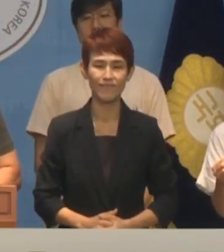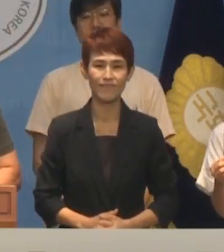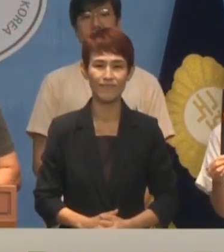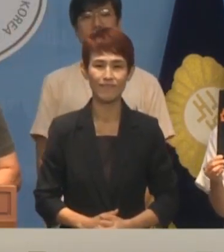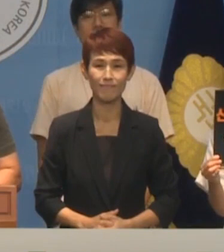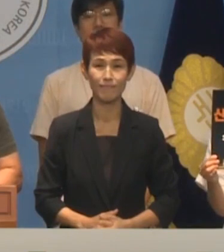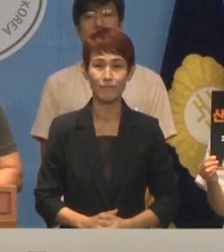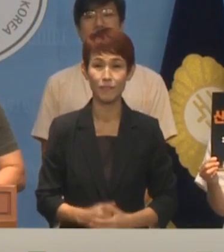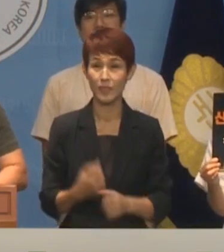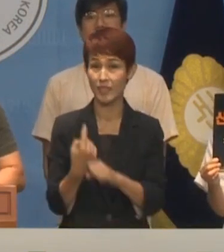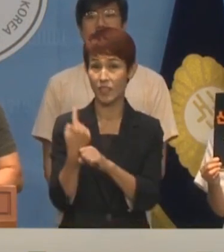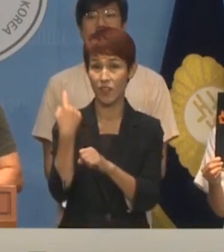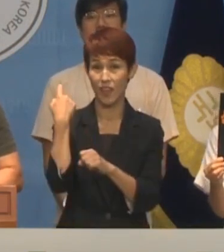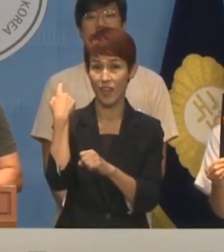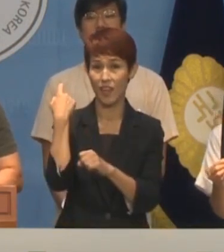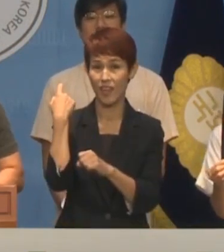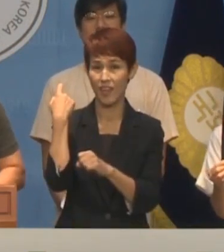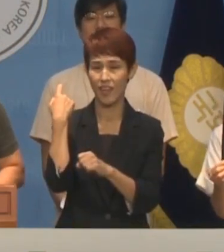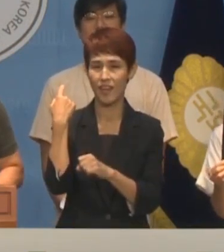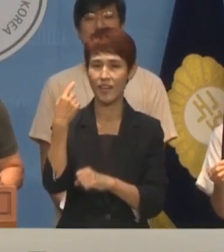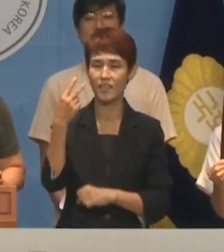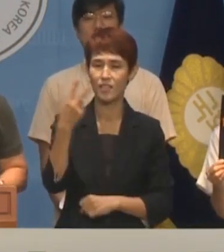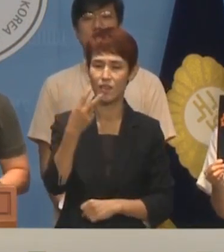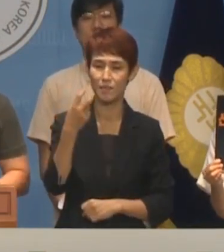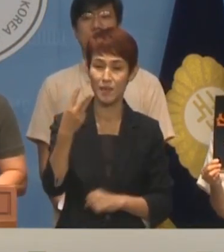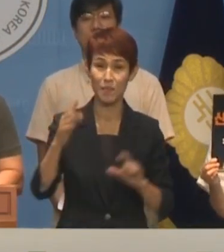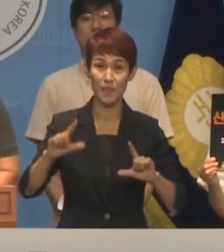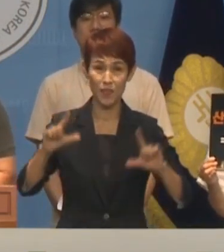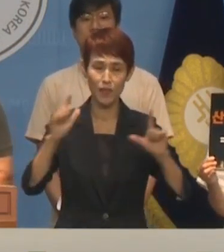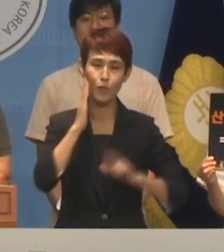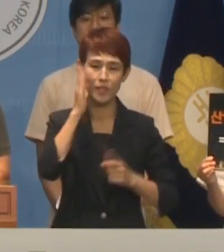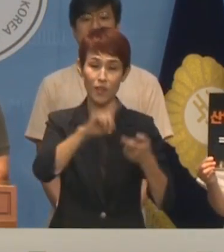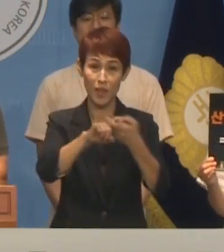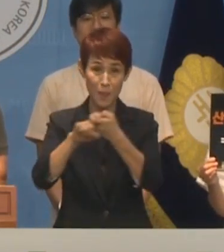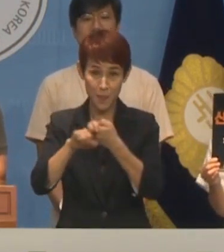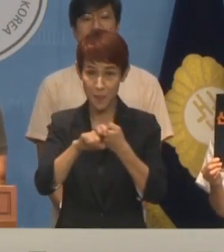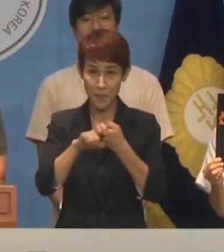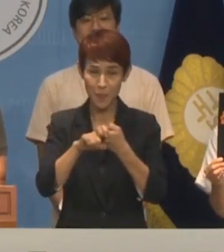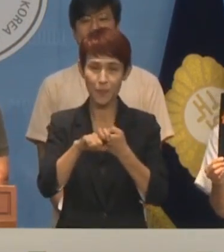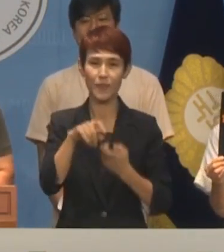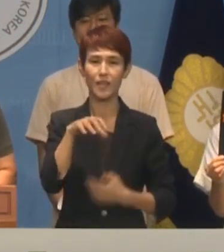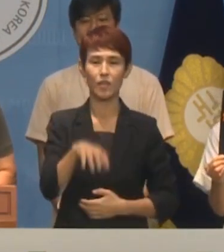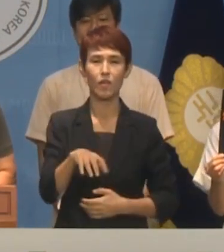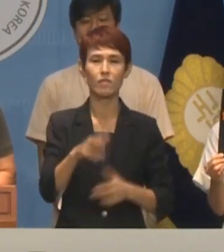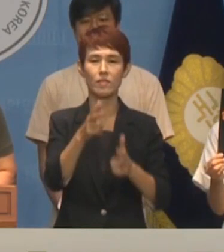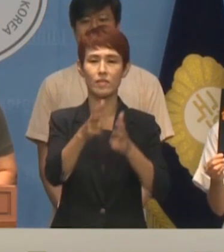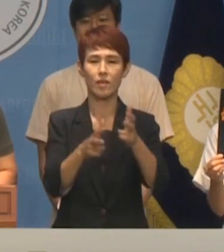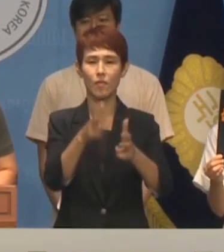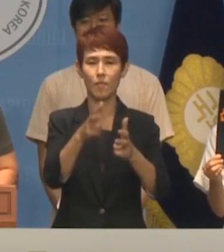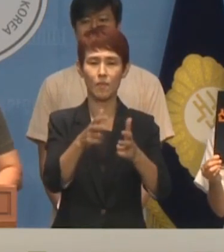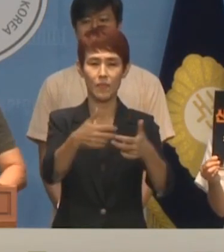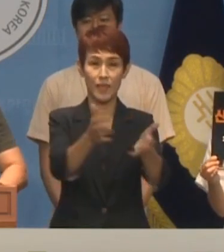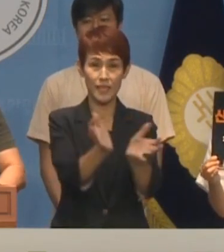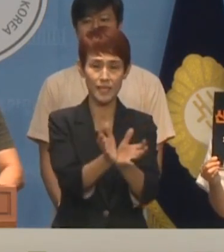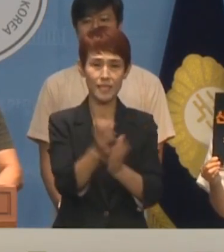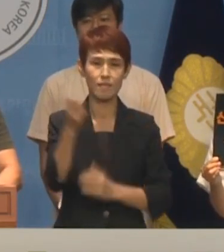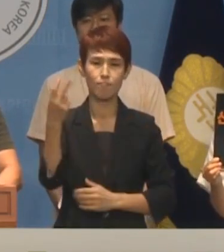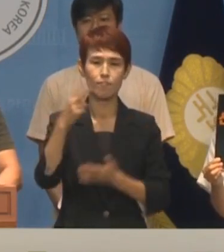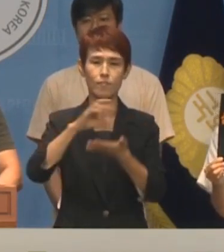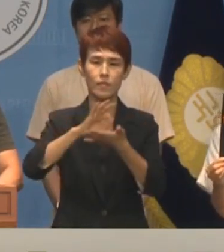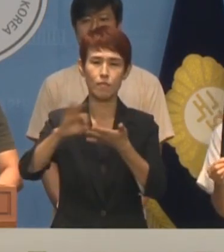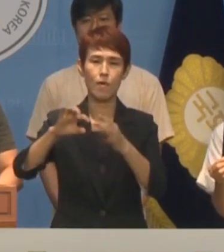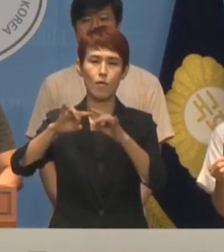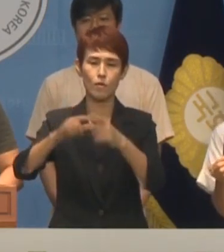예, 작년이죠. 2023년도에 녹색연합에서 산업단지 재생에너지 확대 방안에 관한 연구 보고서를